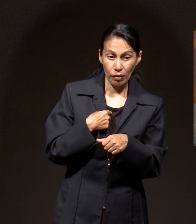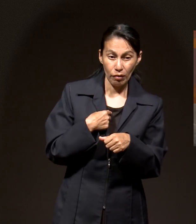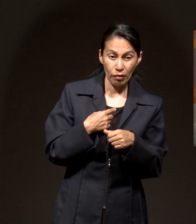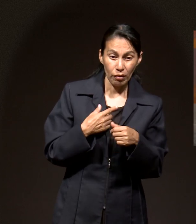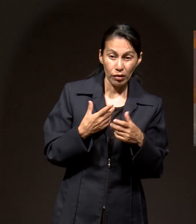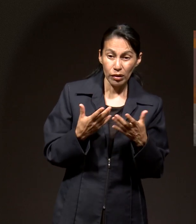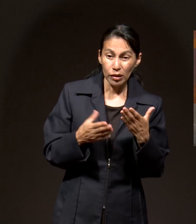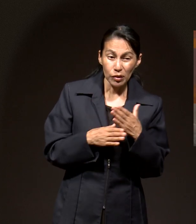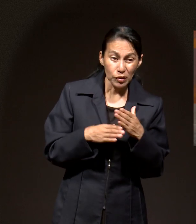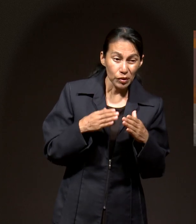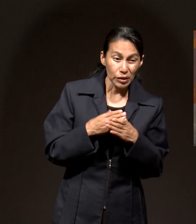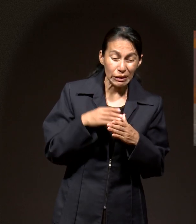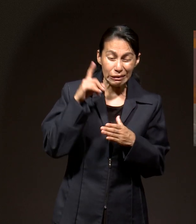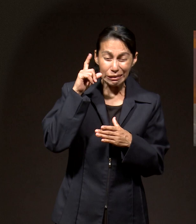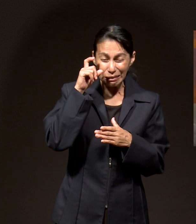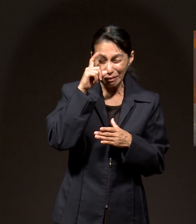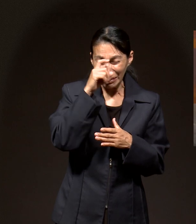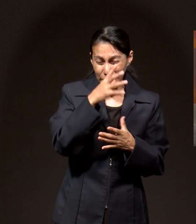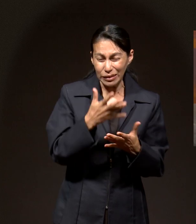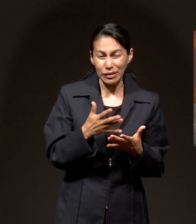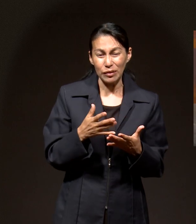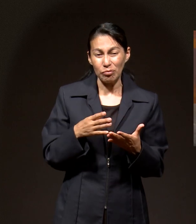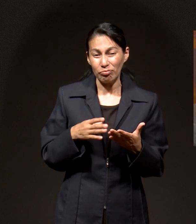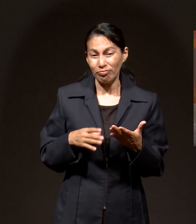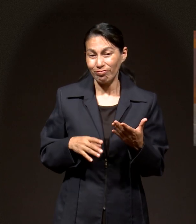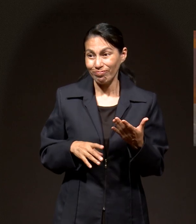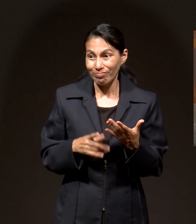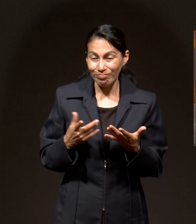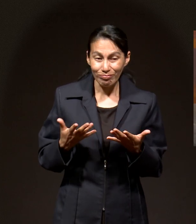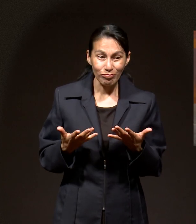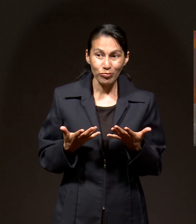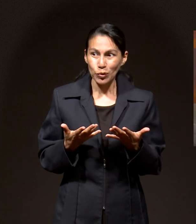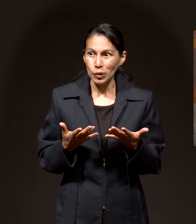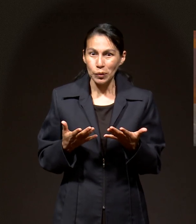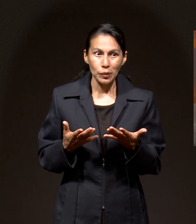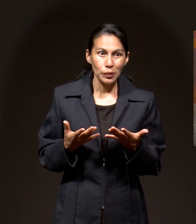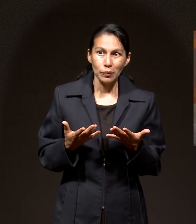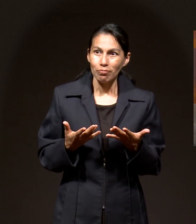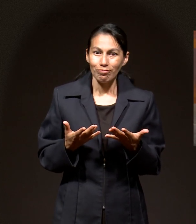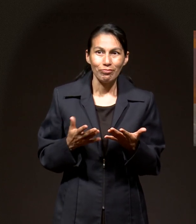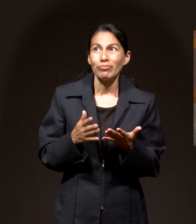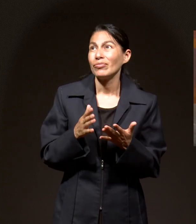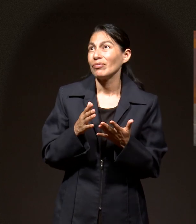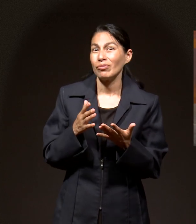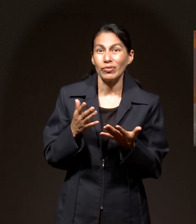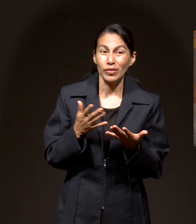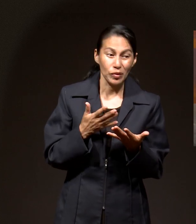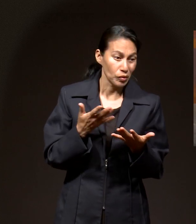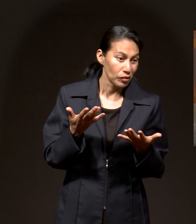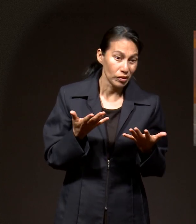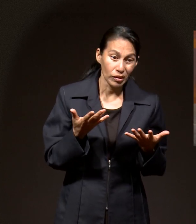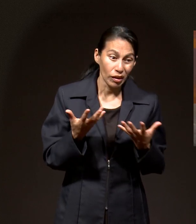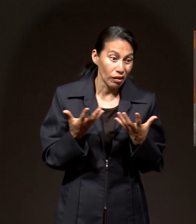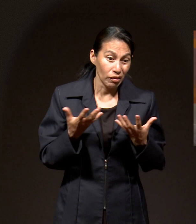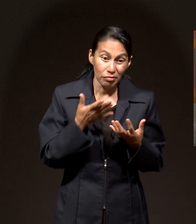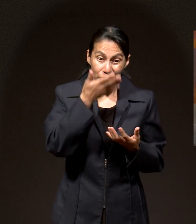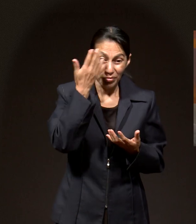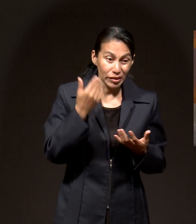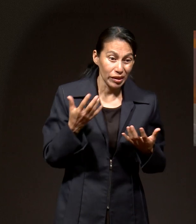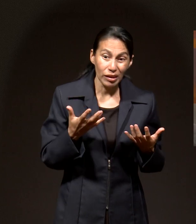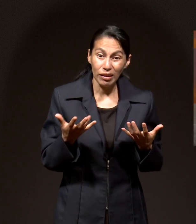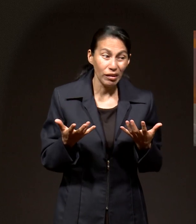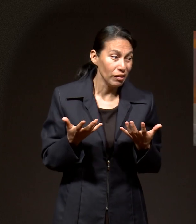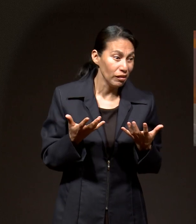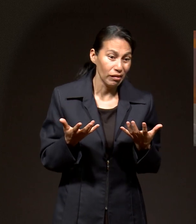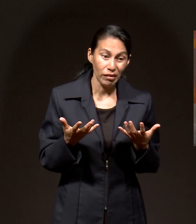tan difíciles, tan desafiantes, que no queda de otra más que decir, Señor, por favor, no